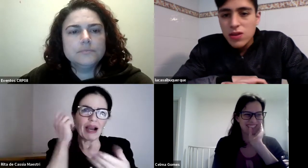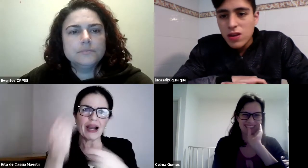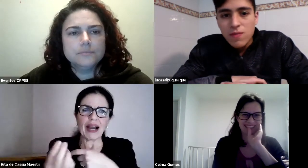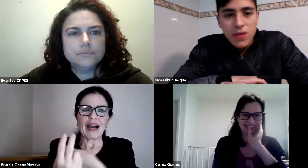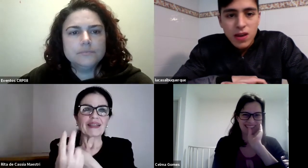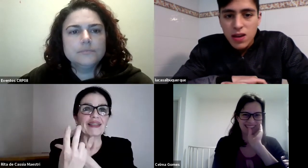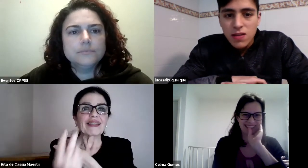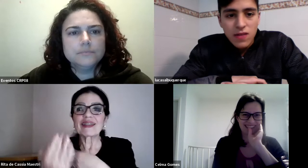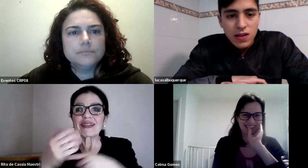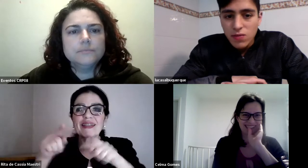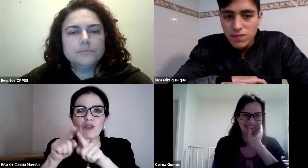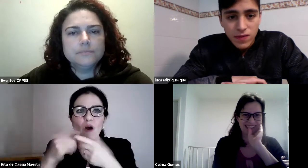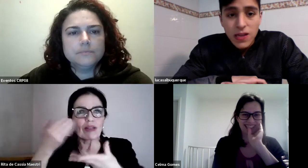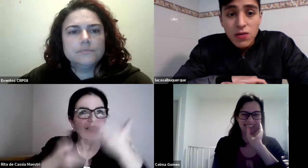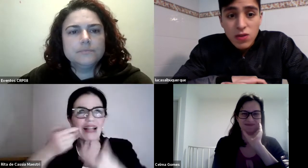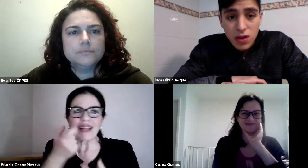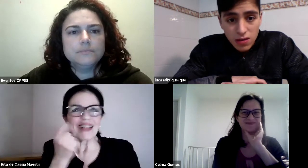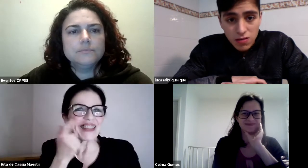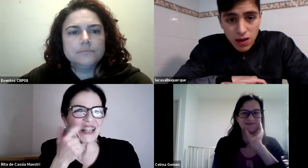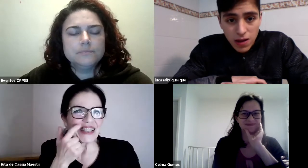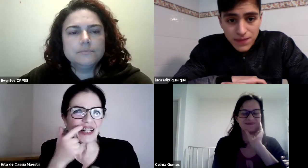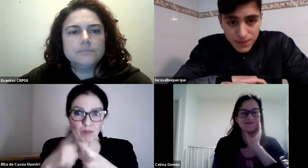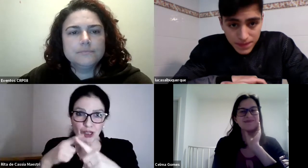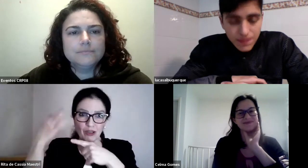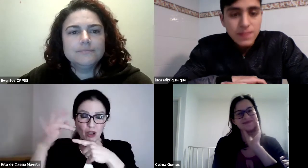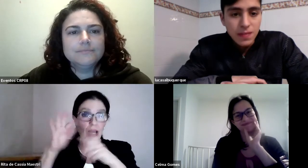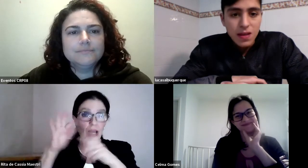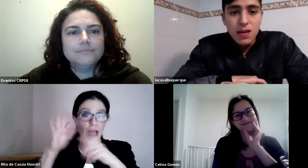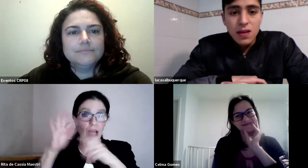pedir dinheiro para alguém, ele vai dar um jeito, né?